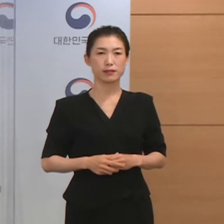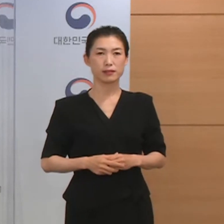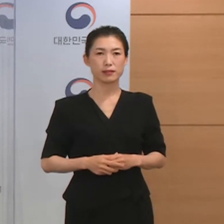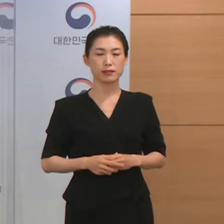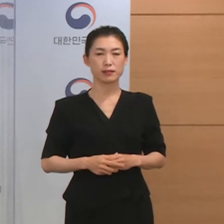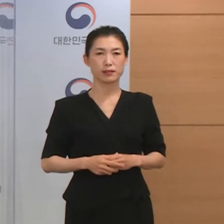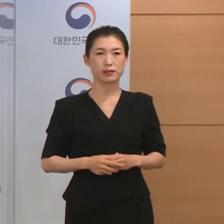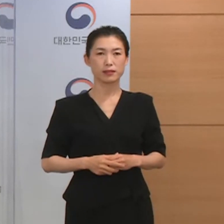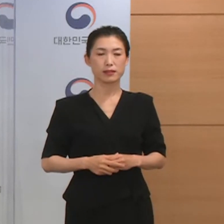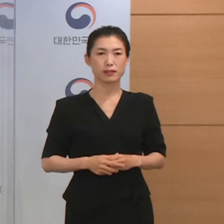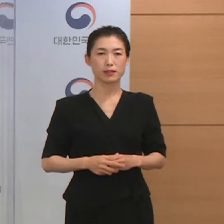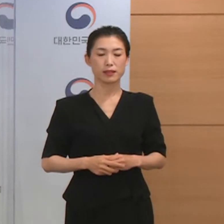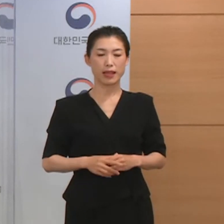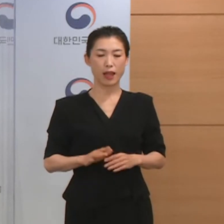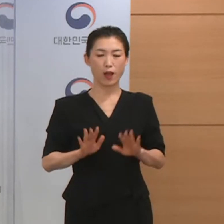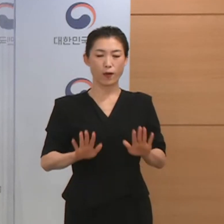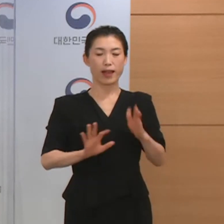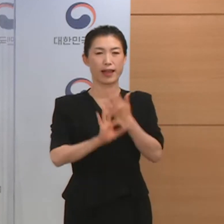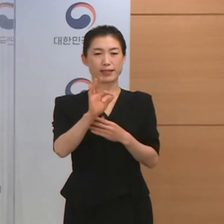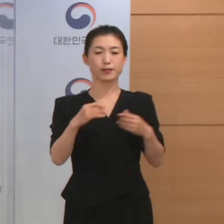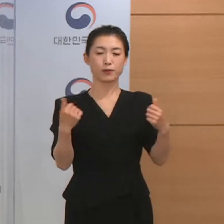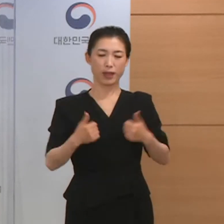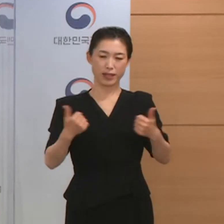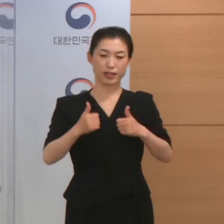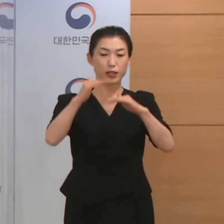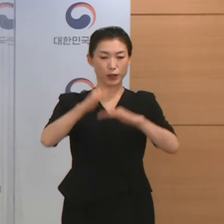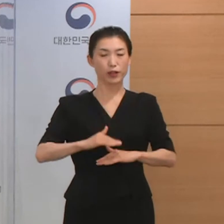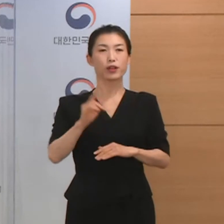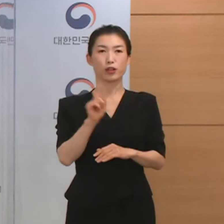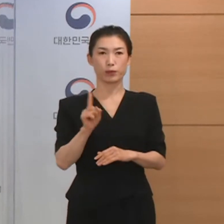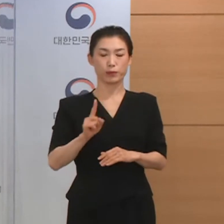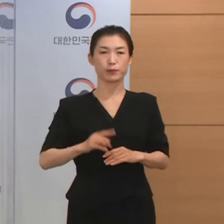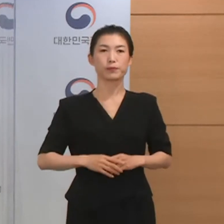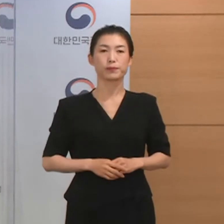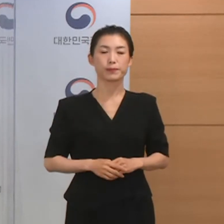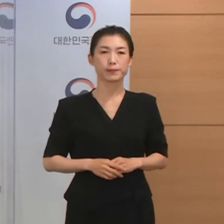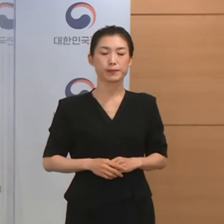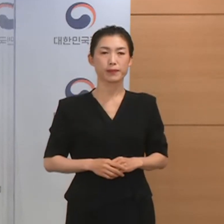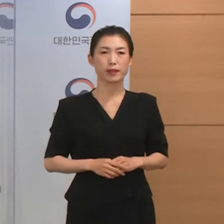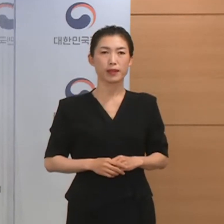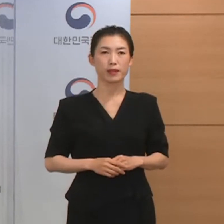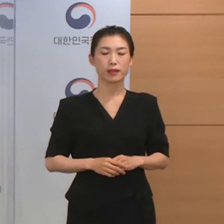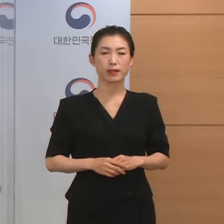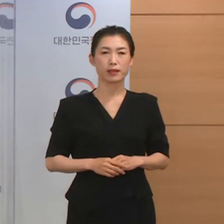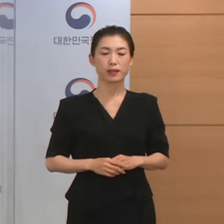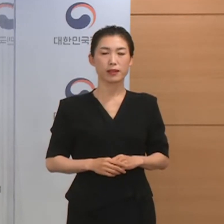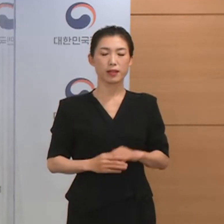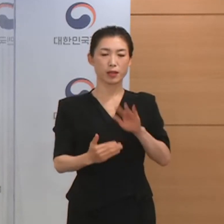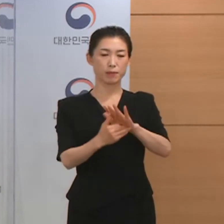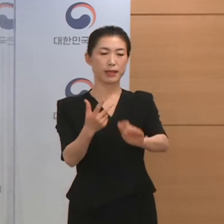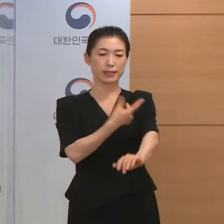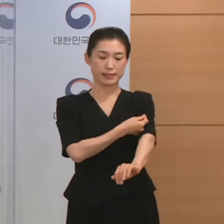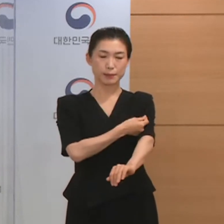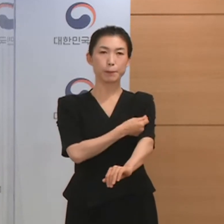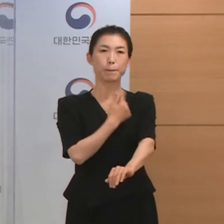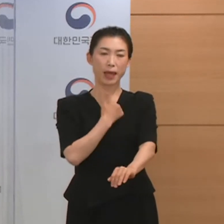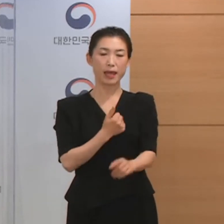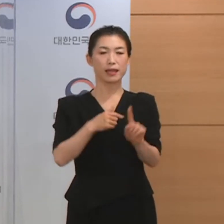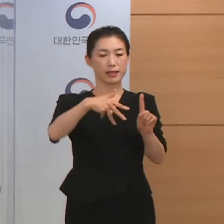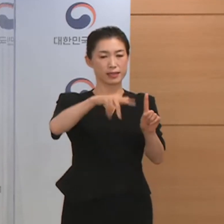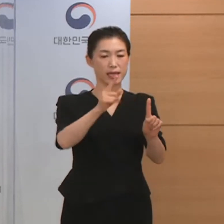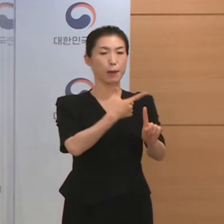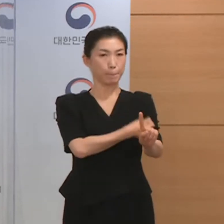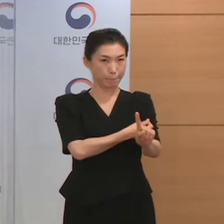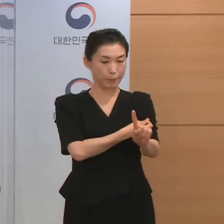지금 오늘 논의된 오늘 결정된 그 중대본에서의 예방접종 1차 접종자 또는